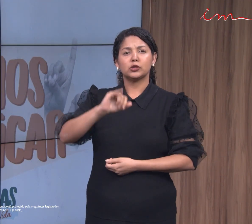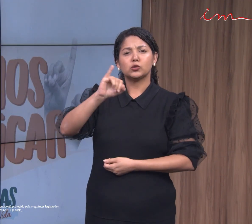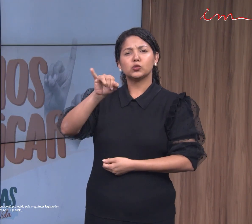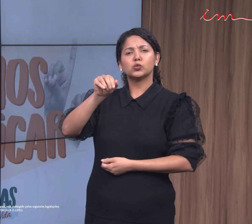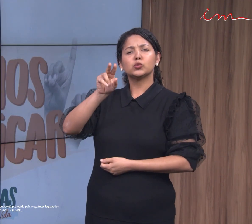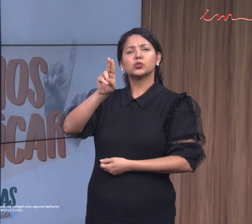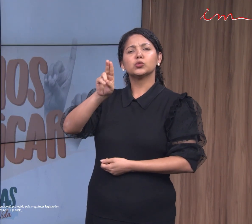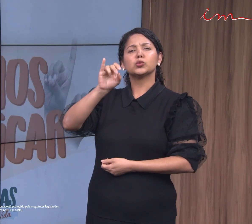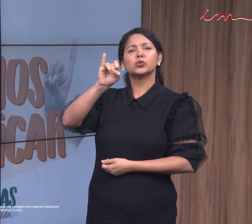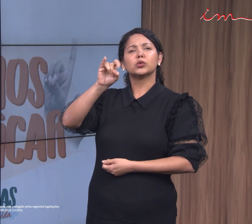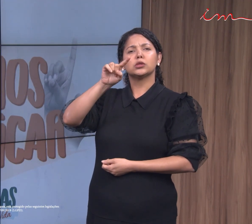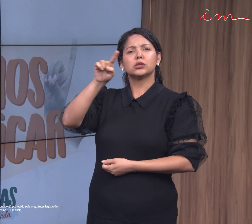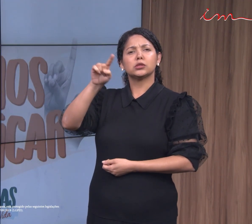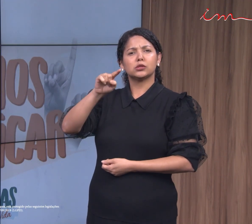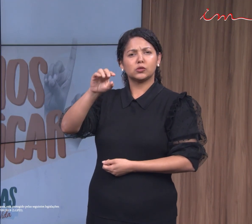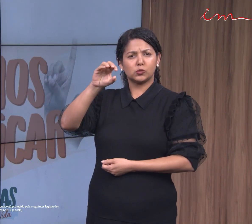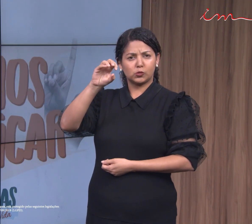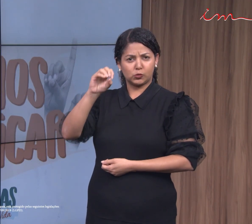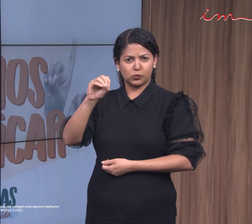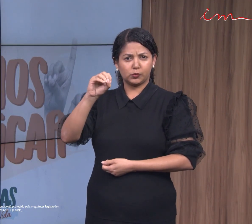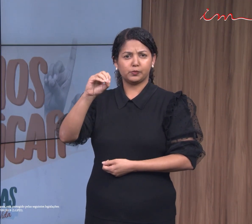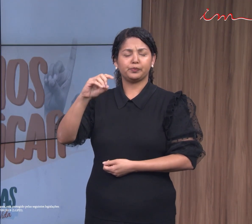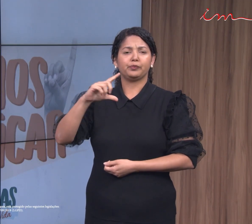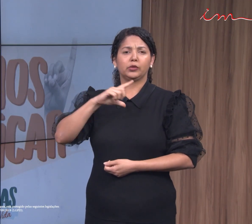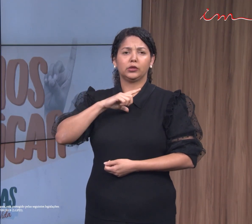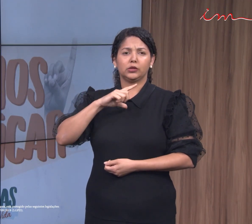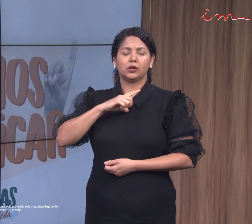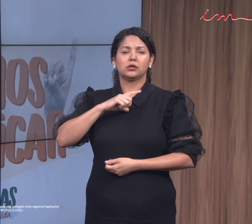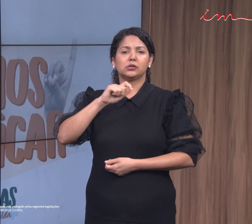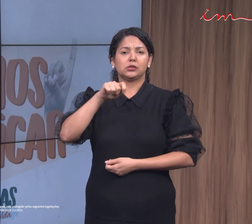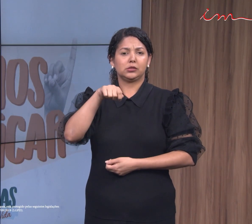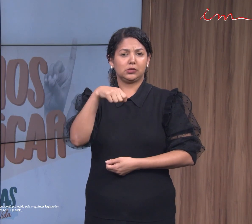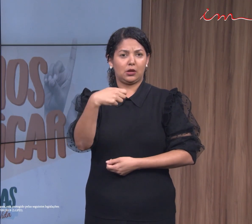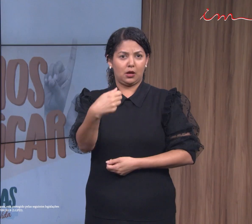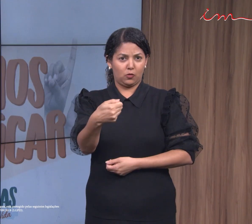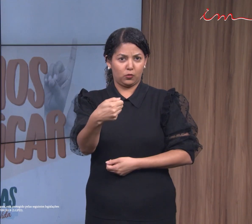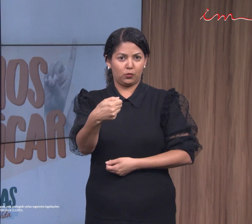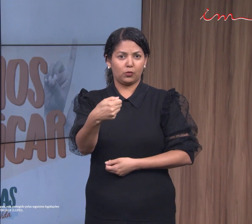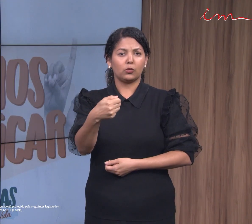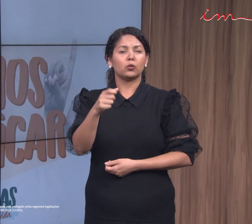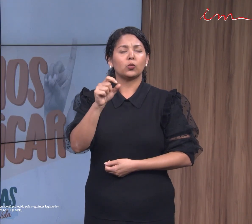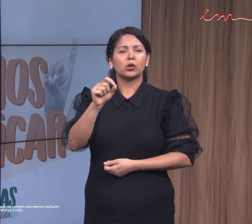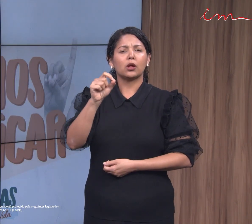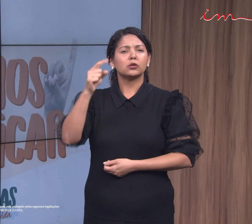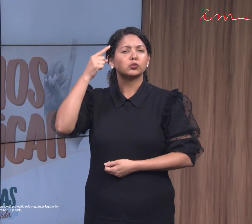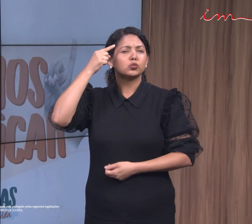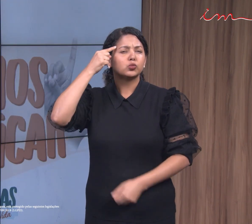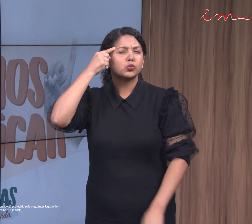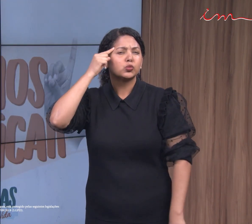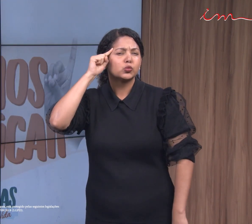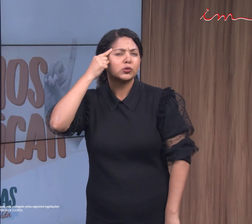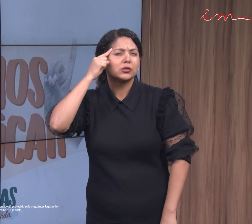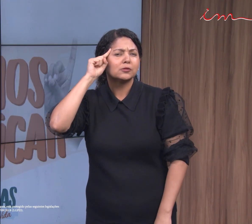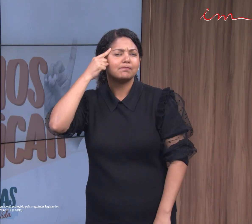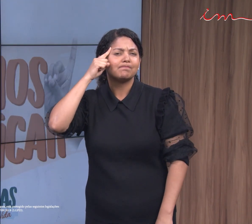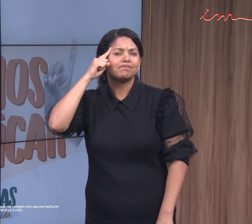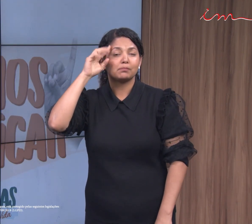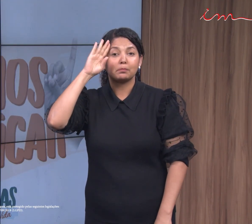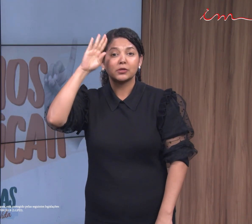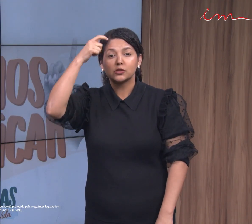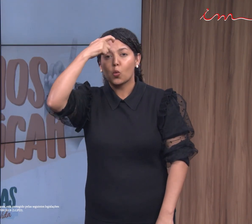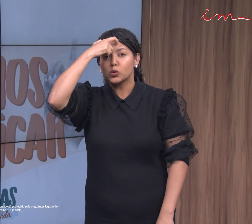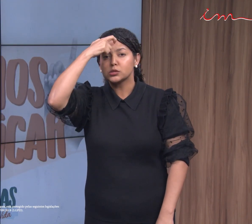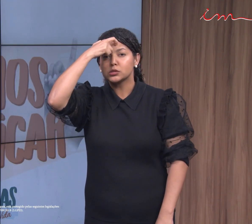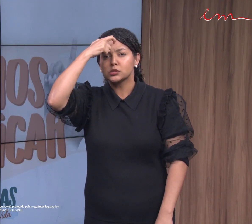Juízo agora. temos sinais. Esse sinal